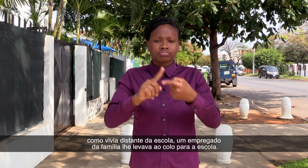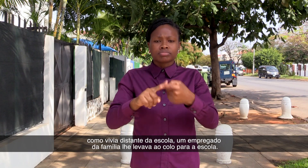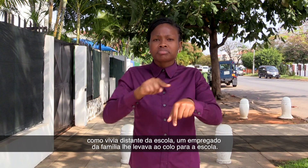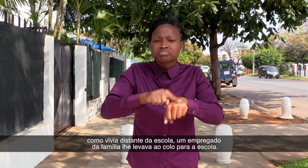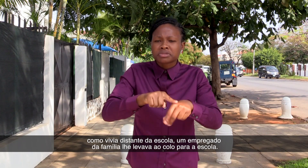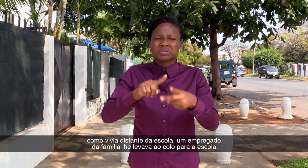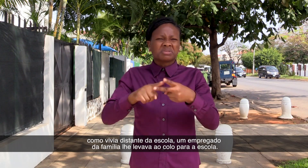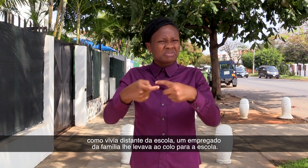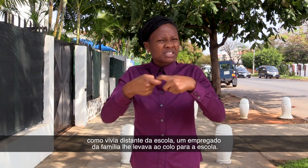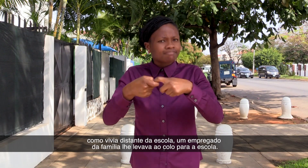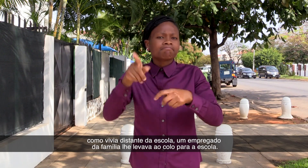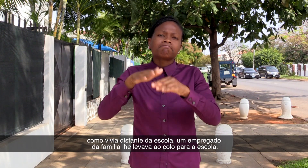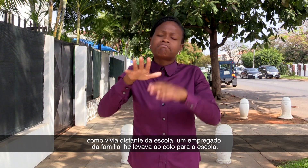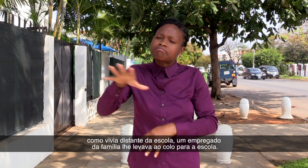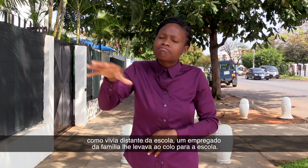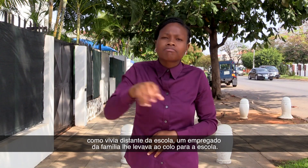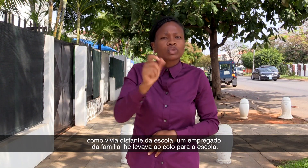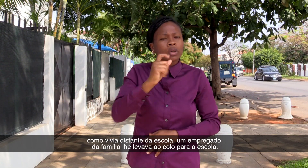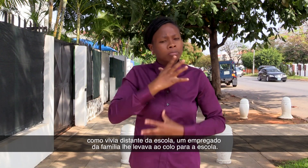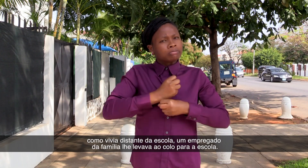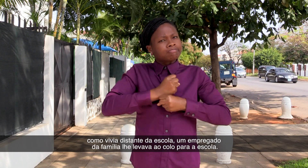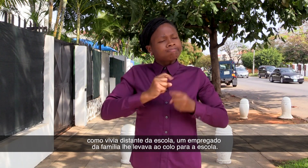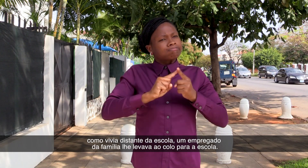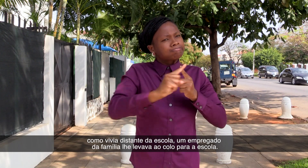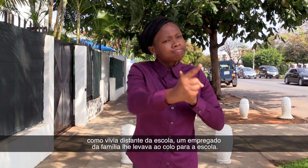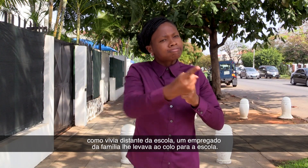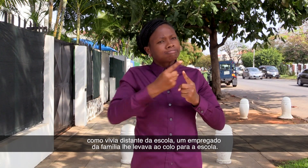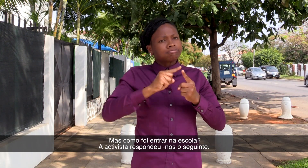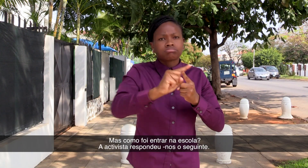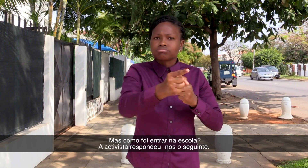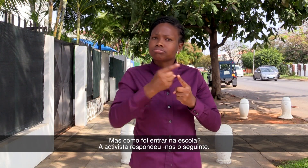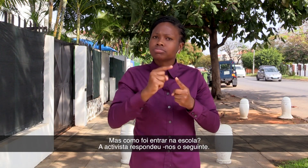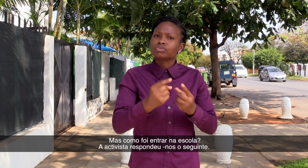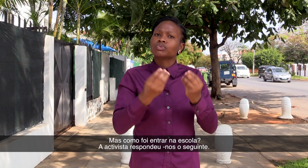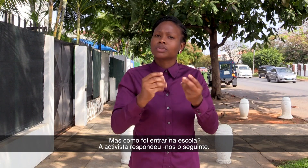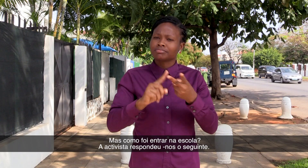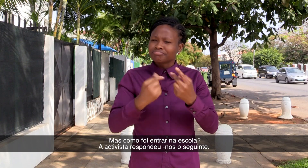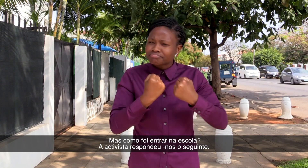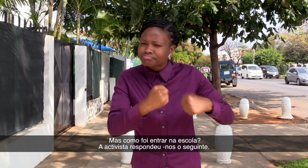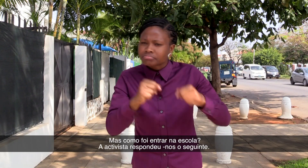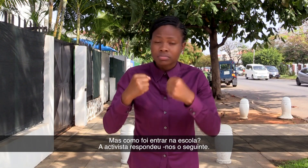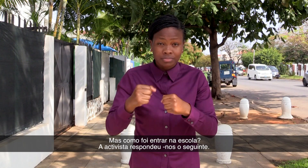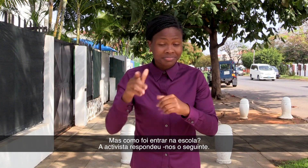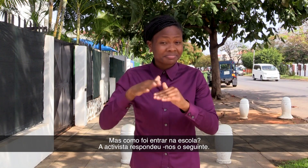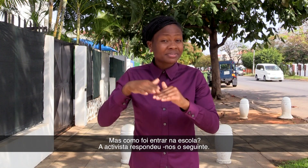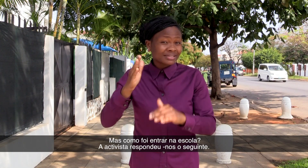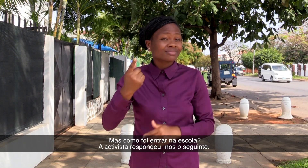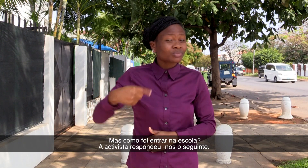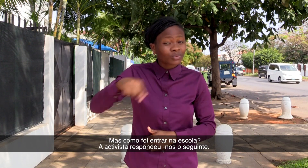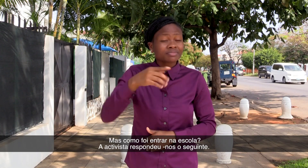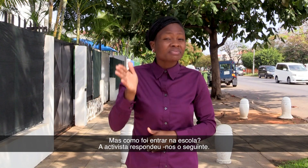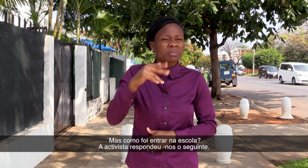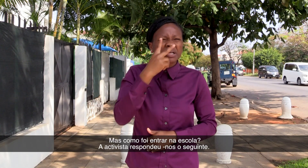da escola, um empregado da família lhe levava o colo para a escola. Mas como foi entrar na escola? A